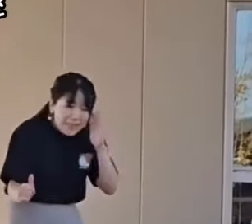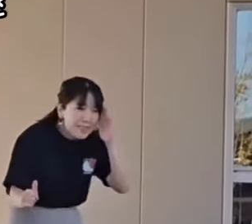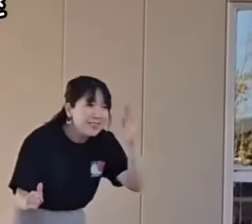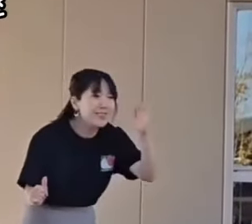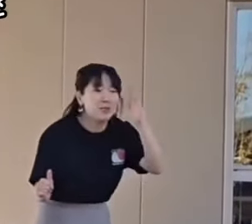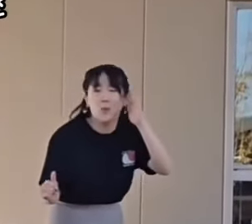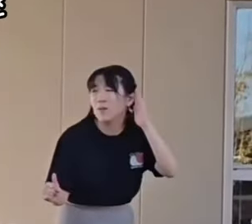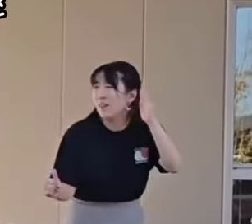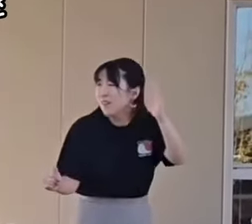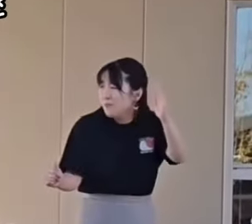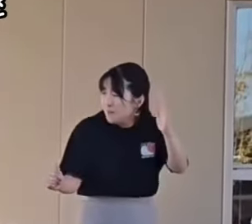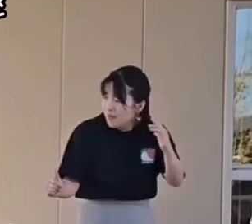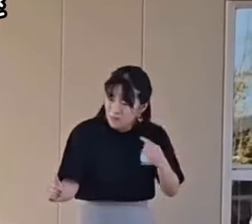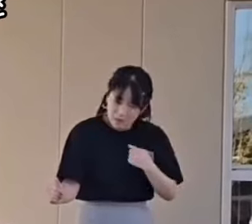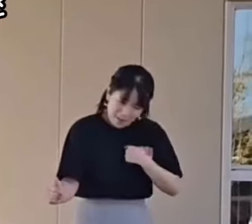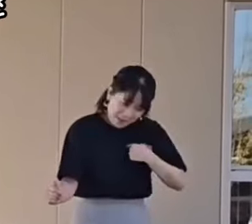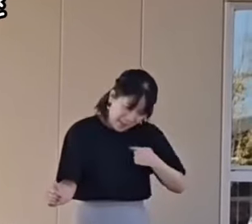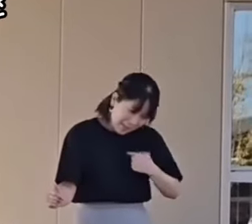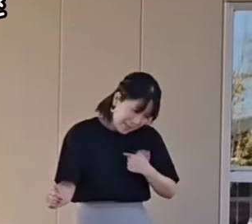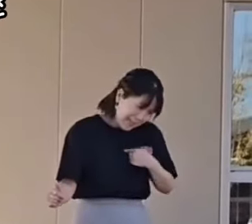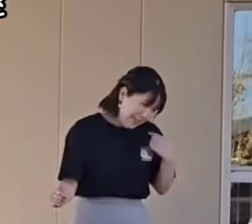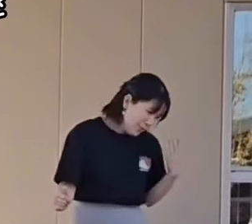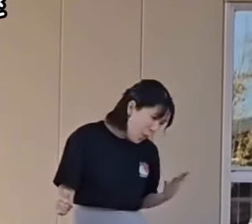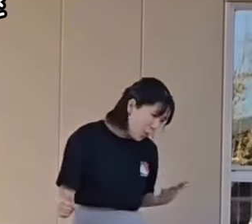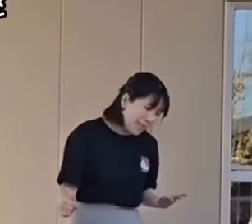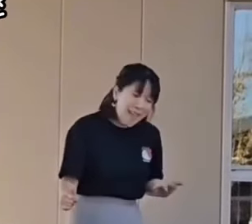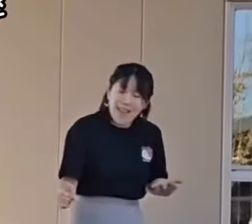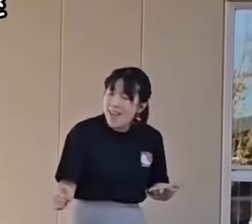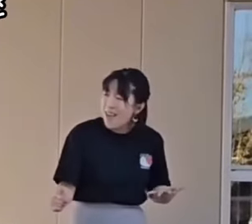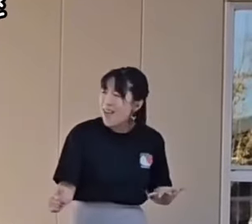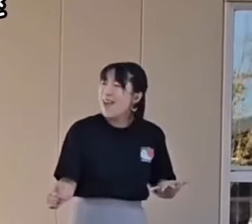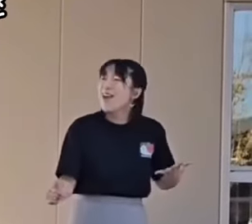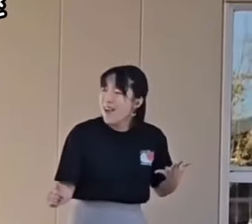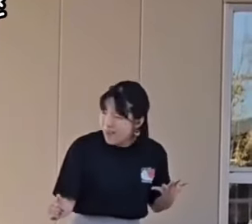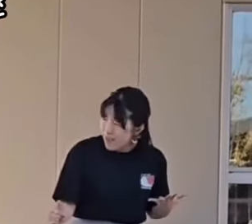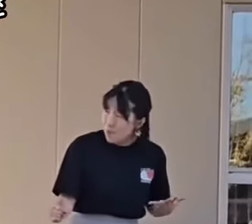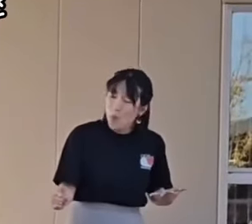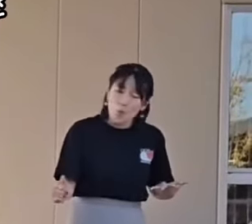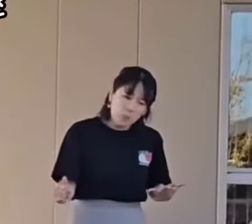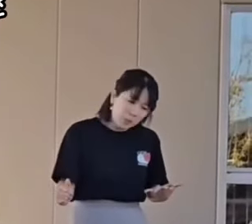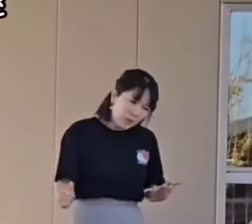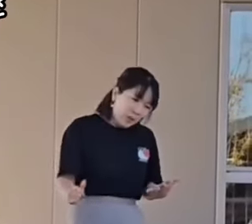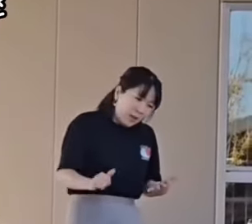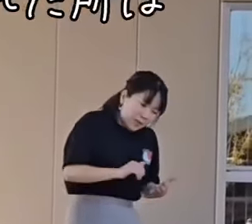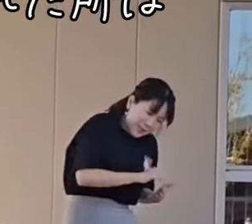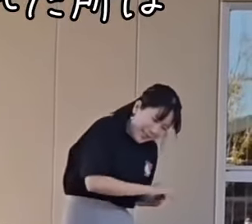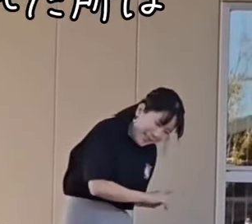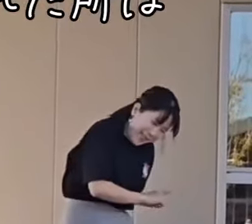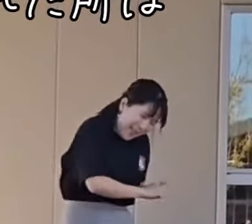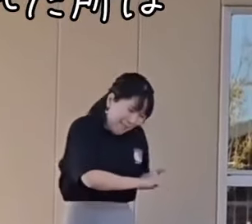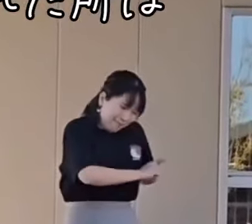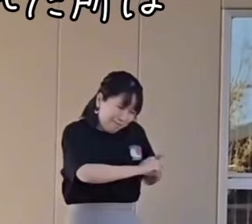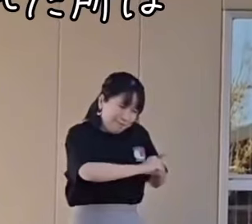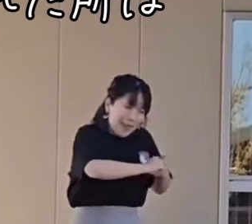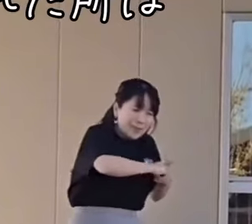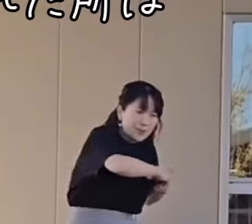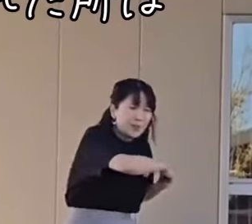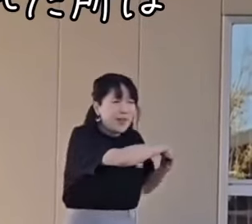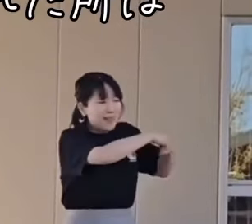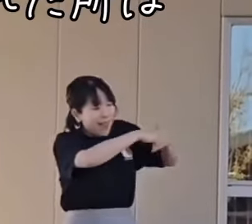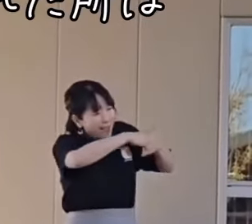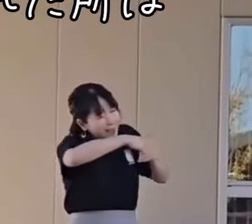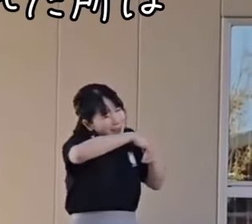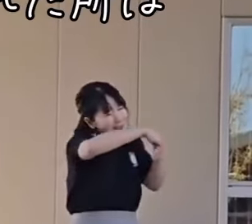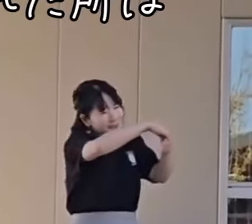一生懸命私の手を引いて連